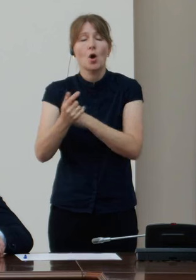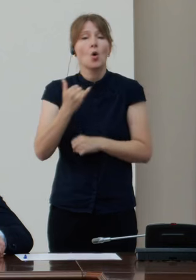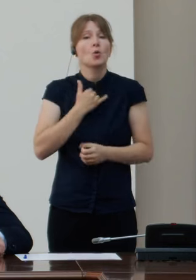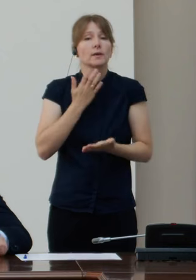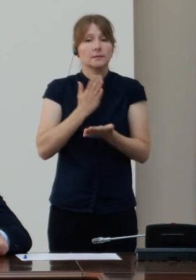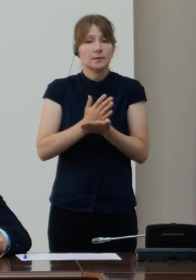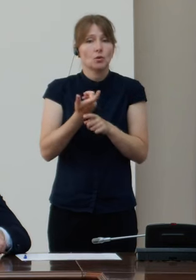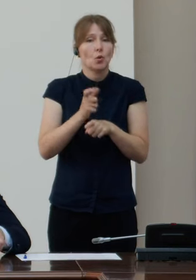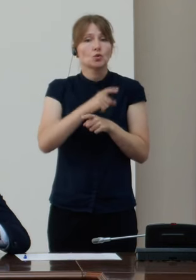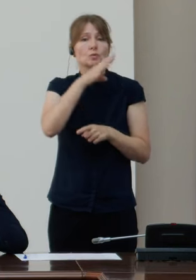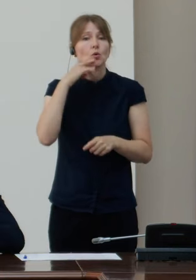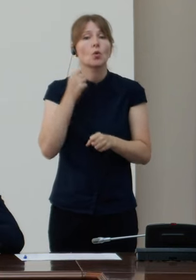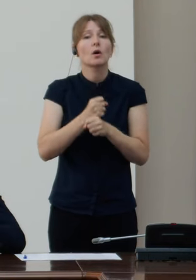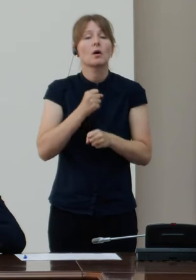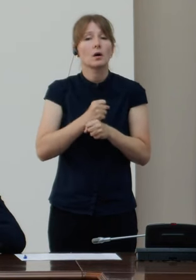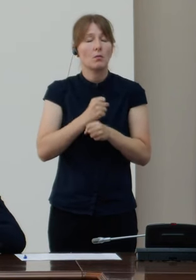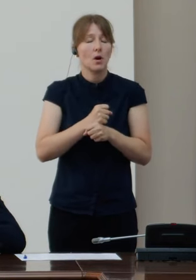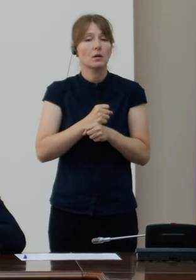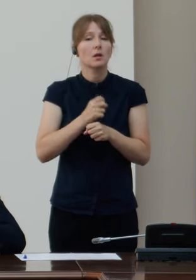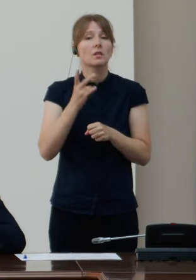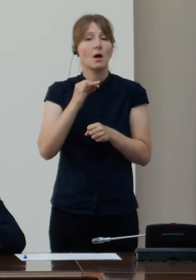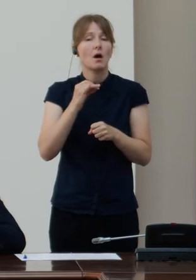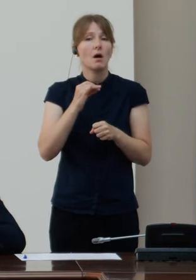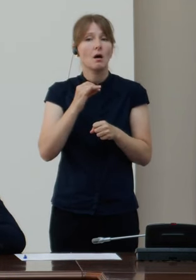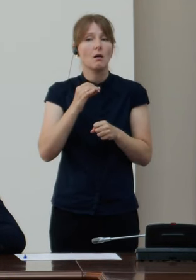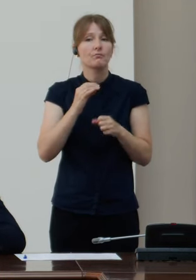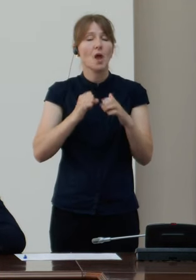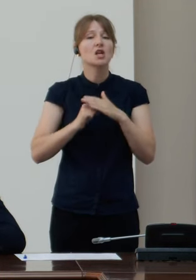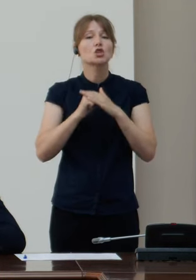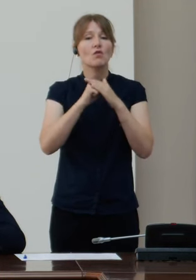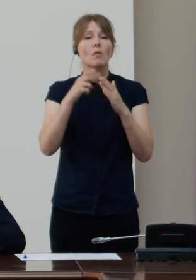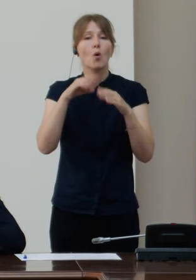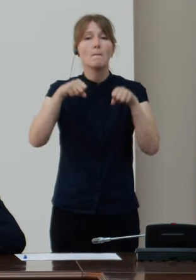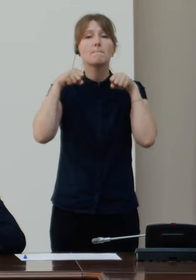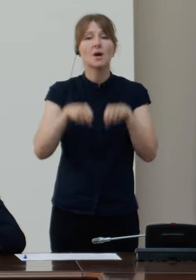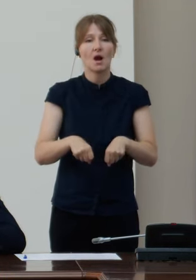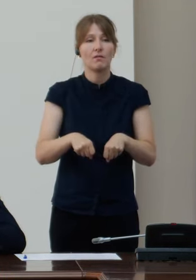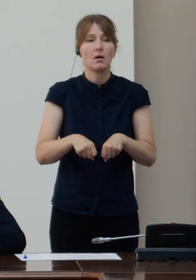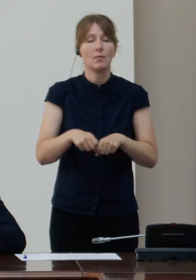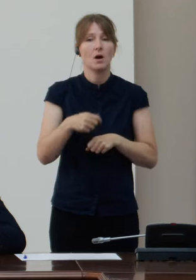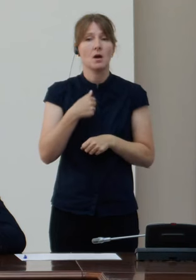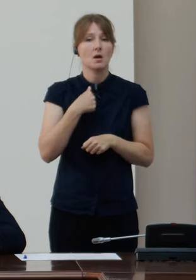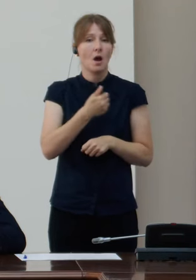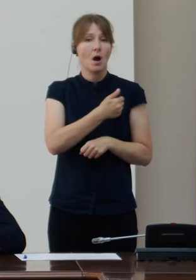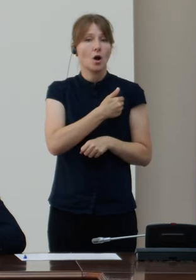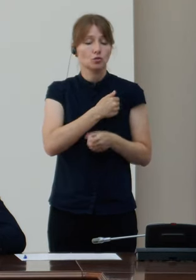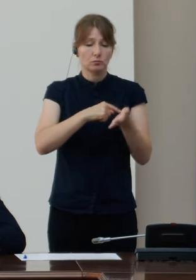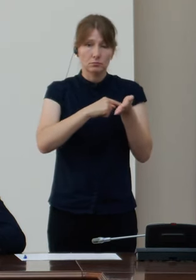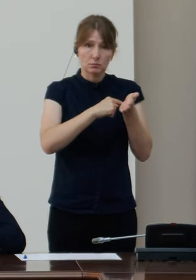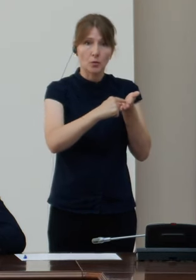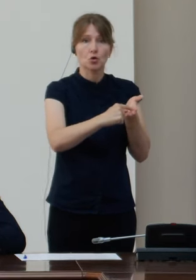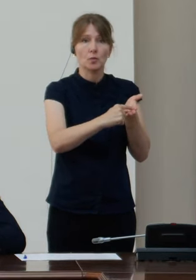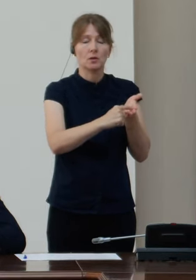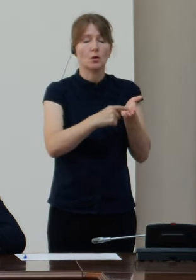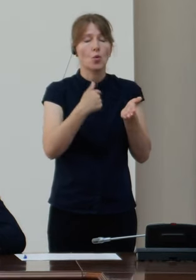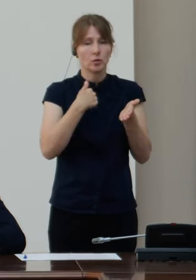lucru la capitolul intervenții bazate pe drepturi. Noi reacționăm și spun asta, subliniez asta, noi